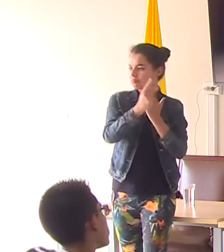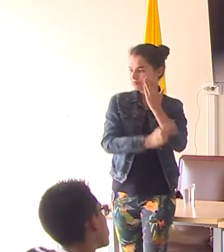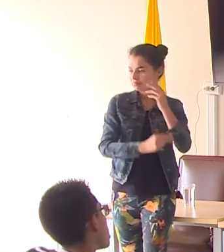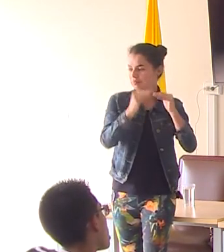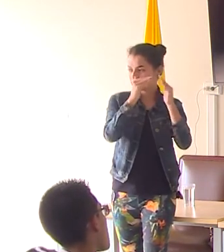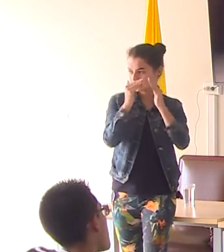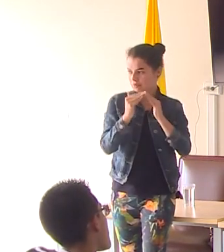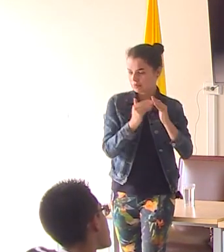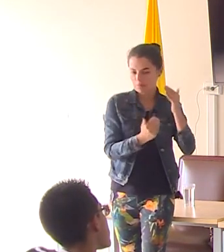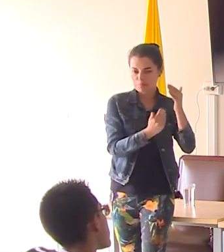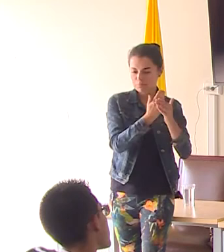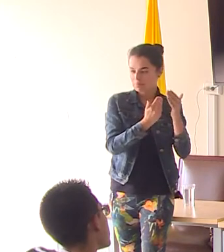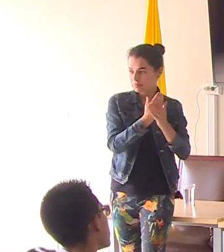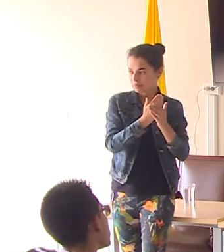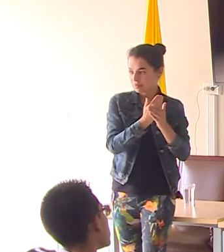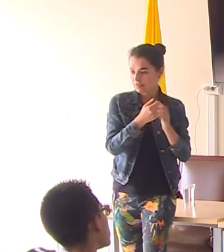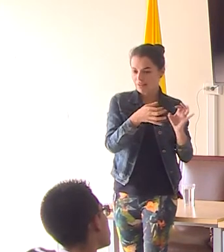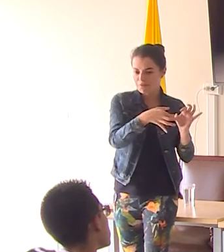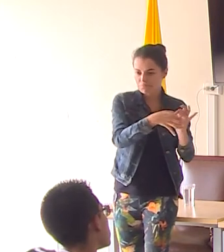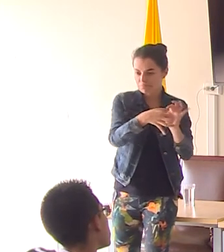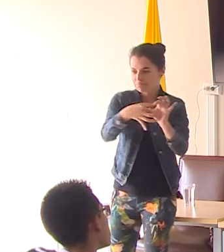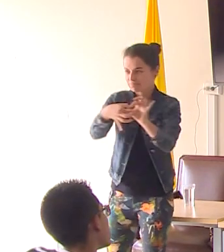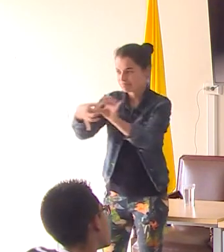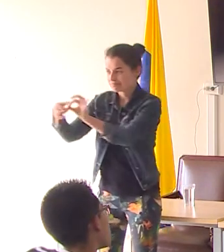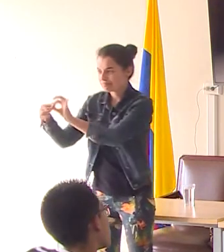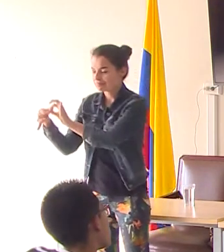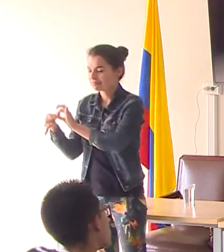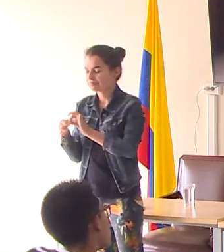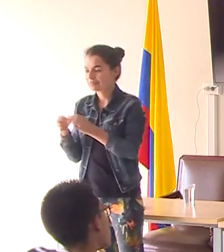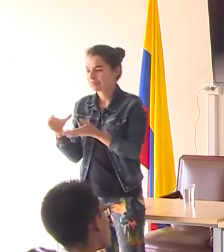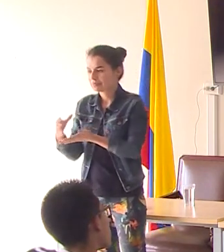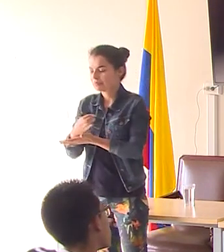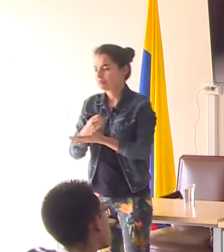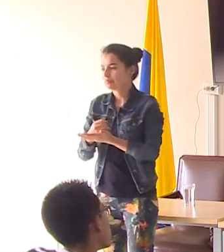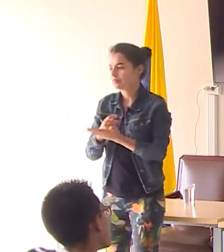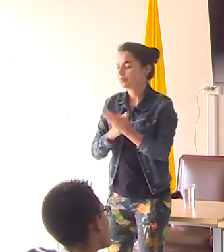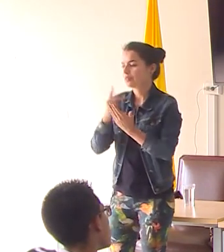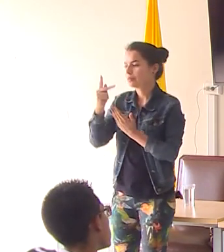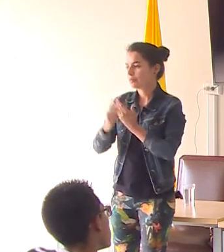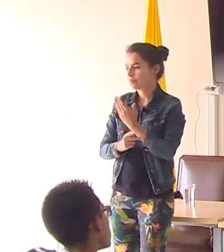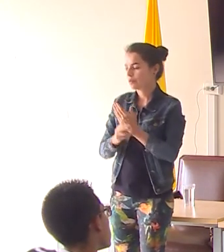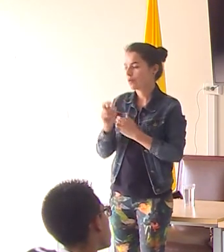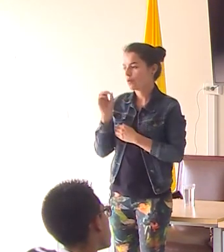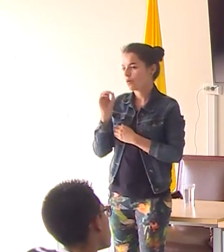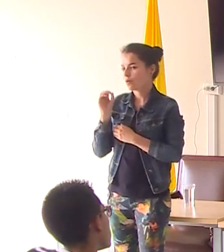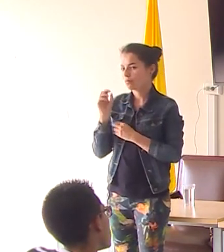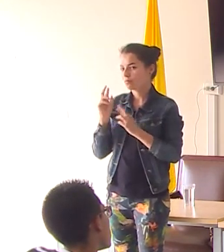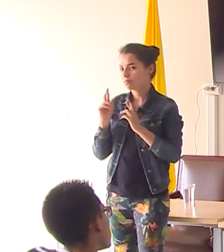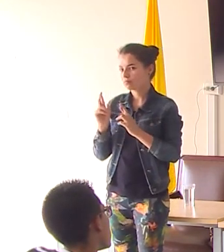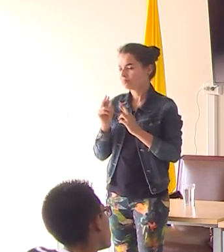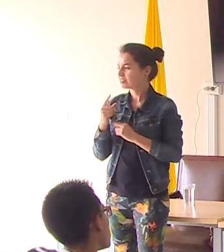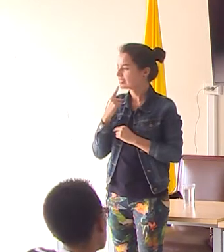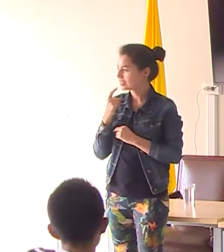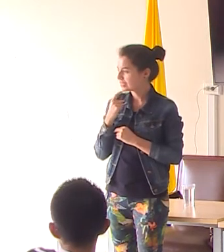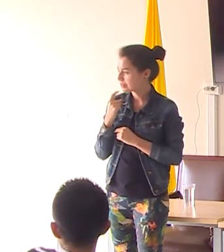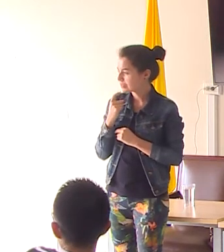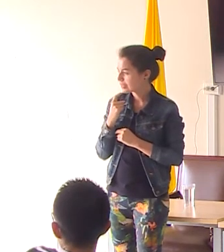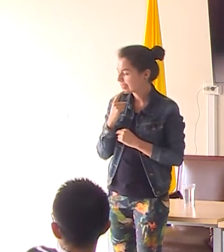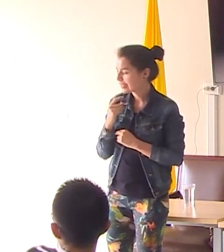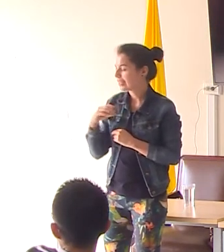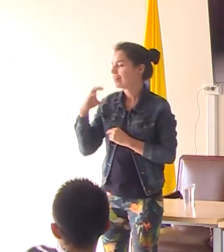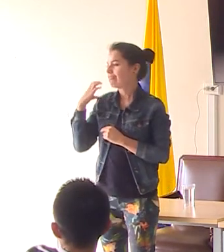estos anillos de interconectividad vial y de transporte entre lo que es y para qué irá a qatar en facatativá y soacha